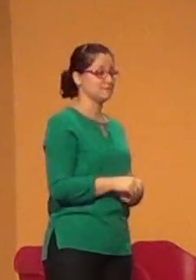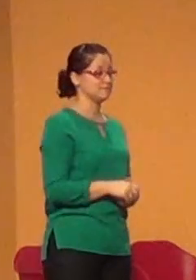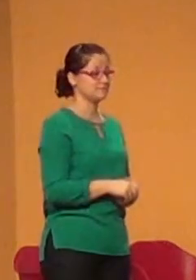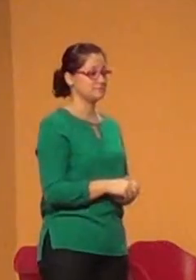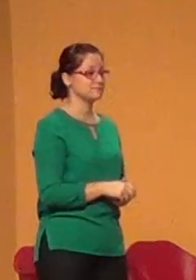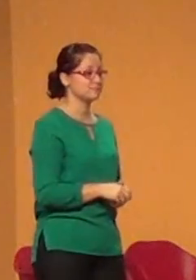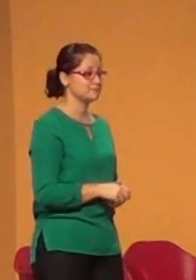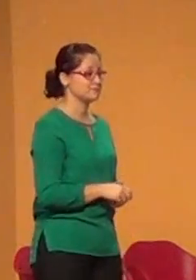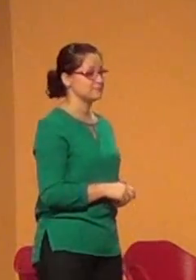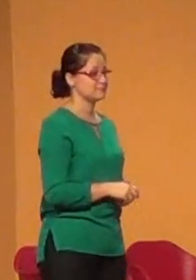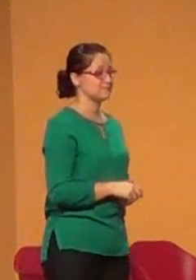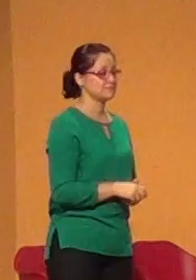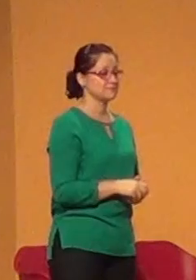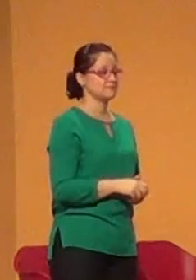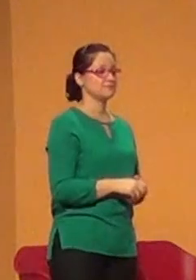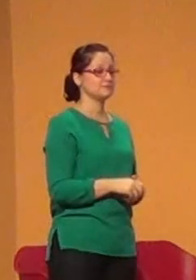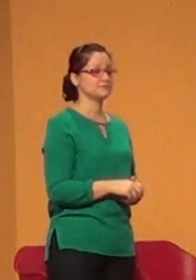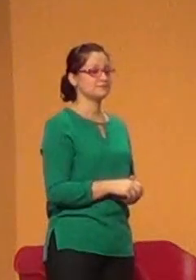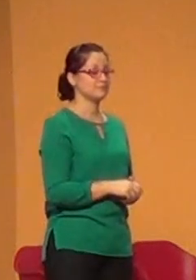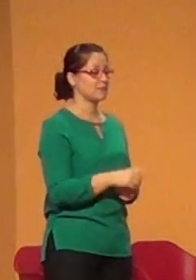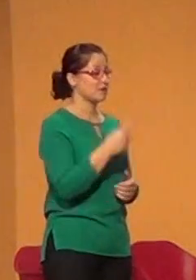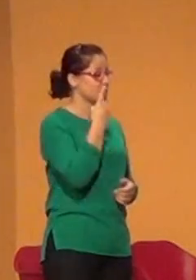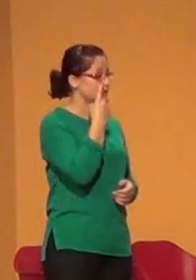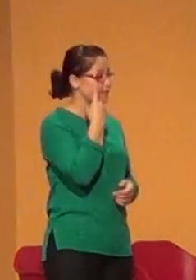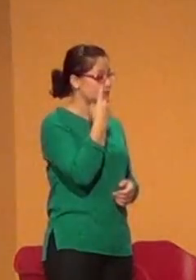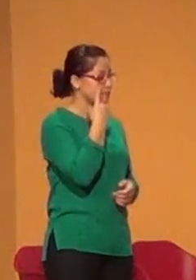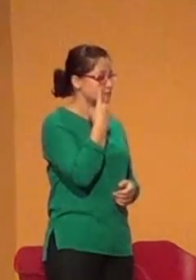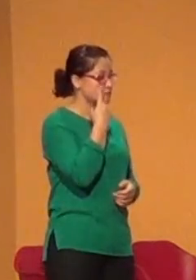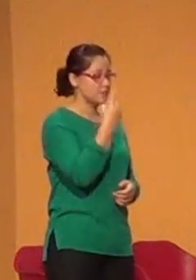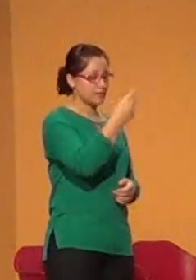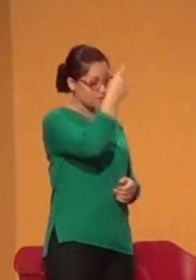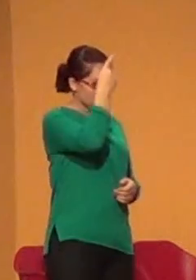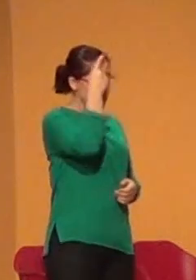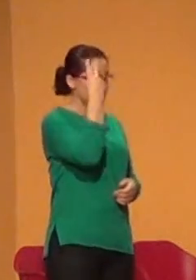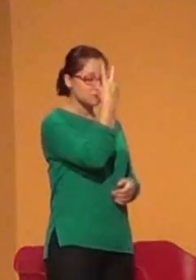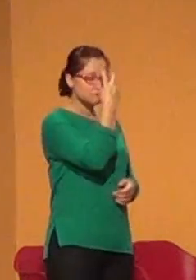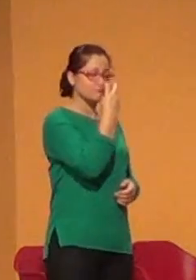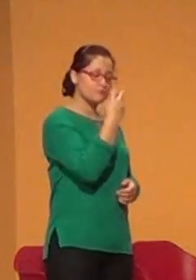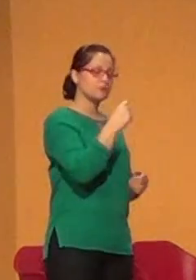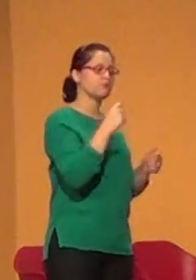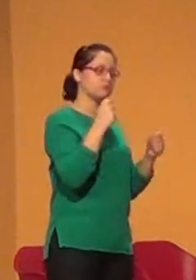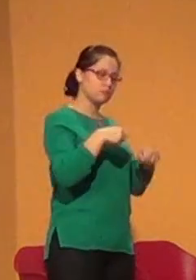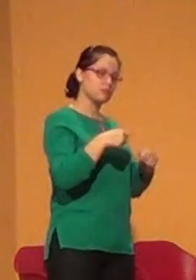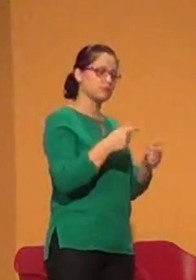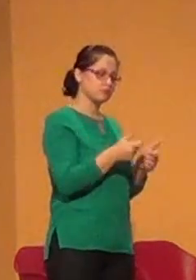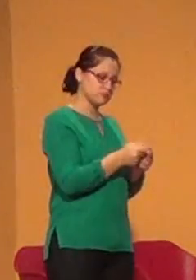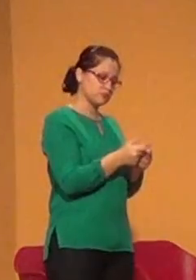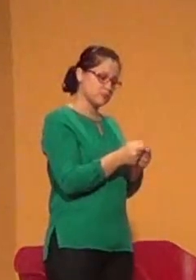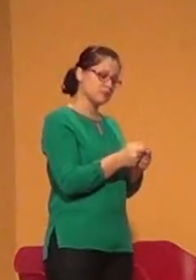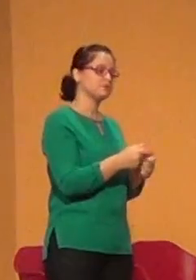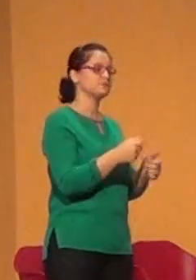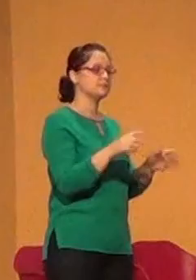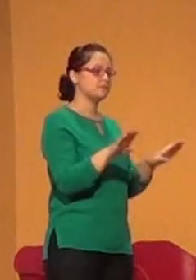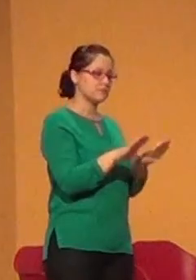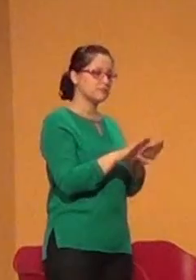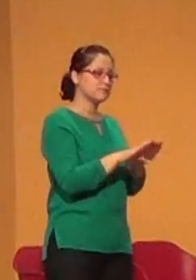tá ouvindo. Então daí pra pessoa que não enxerga o gráfico, ela consegue jogar do mesmo jeito. E é isso.